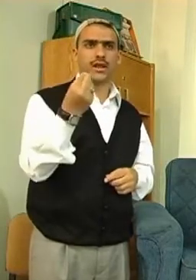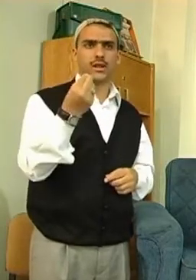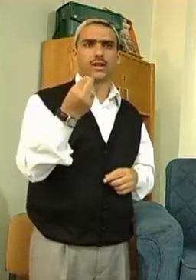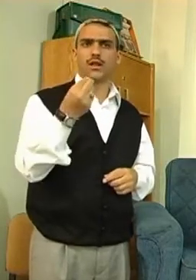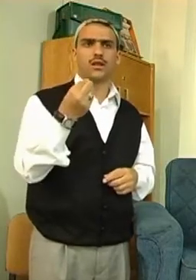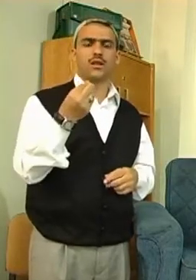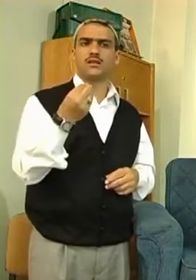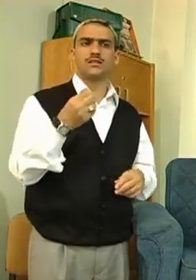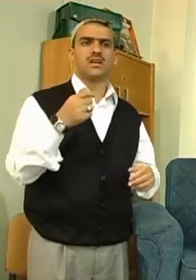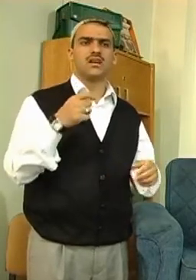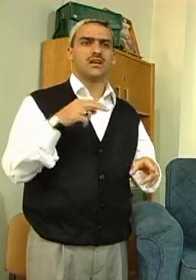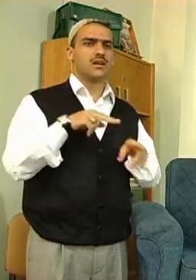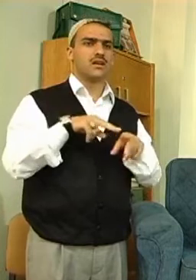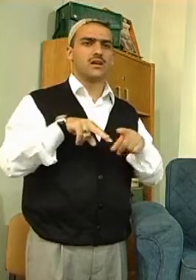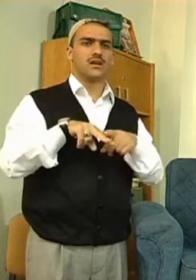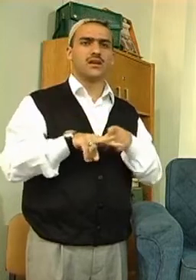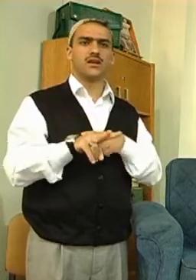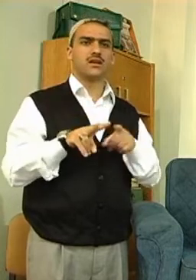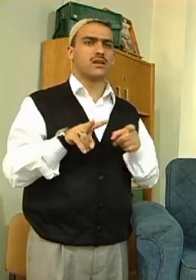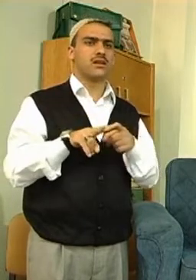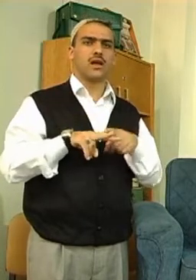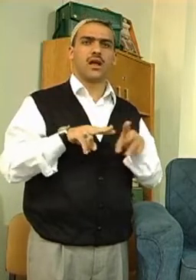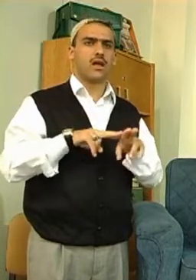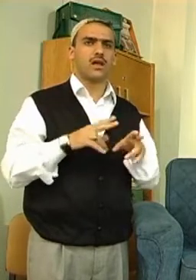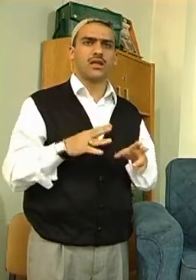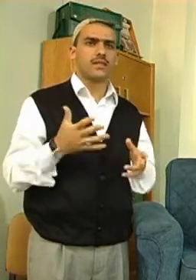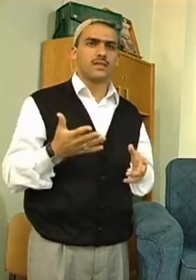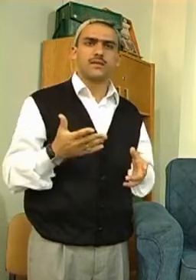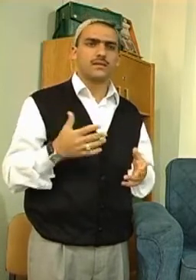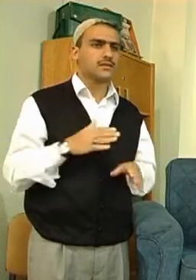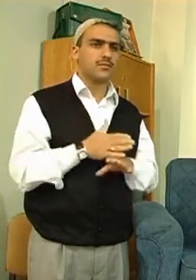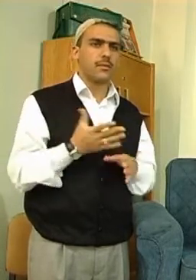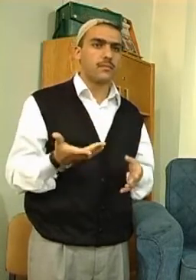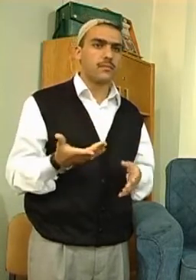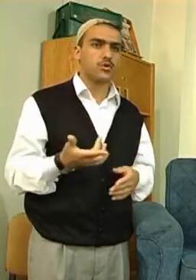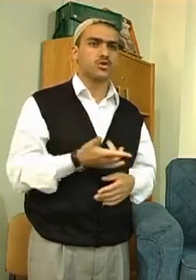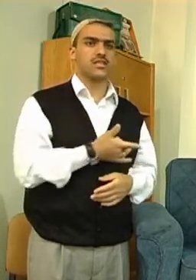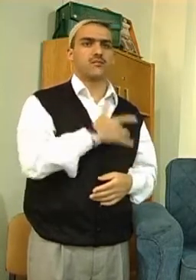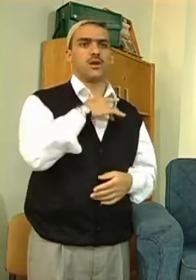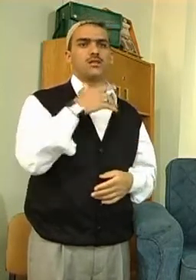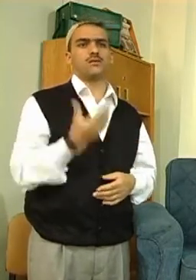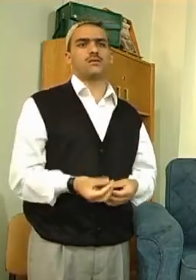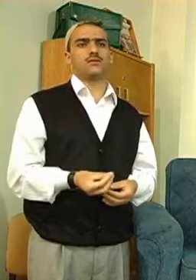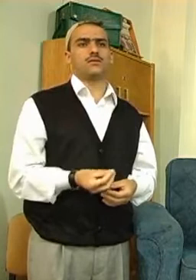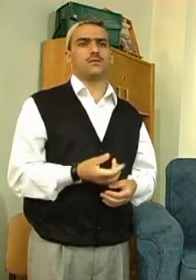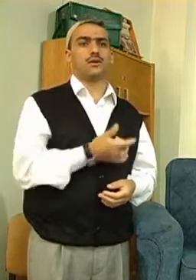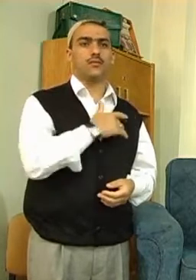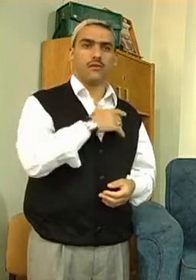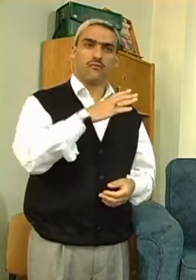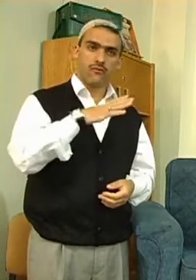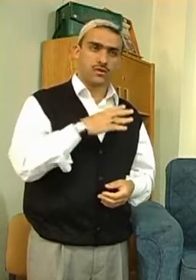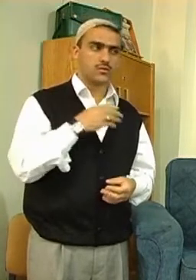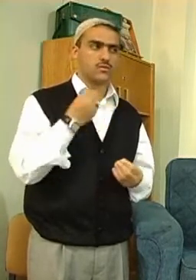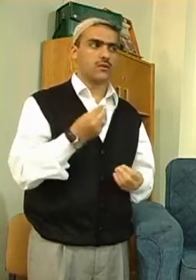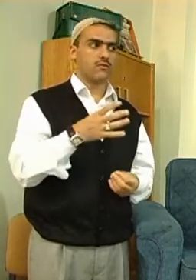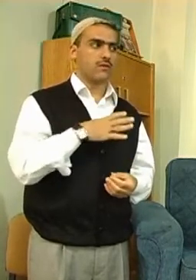var. Kendi güzel, ondan sonra işte bir nur, aydınlattığı saha belli,